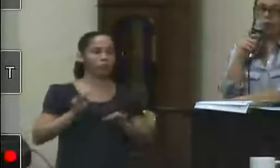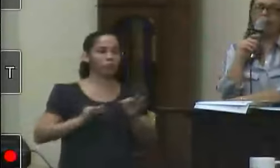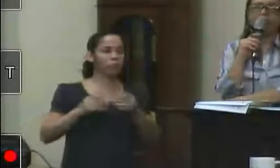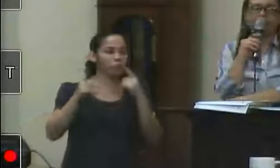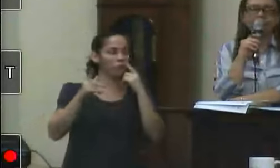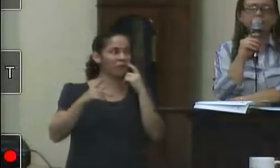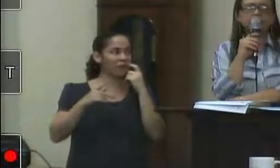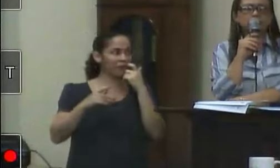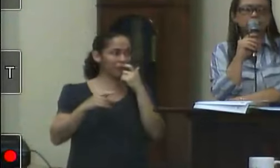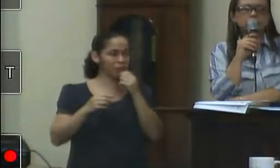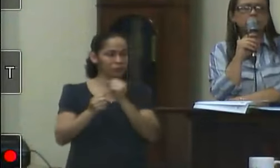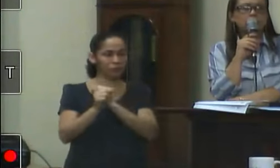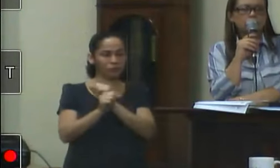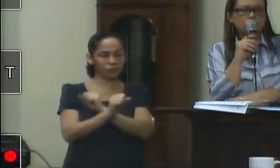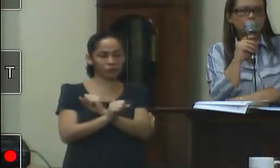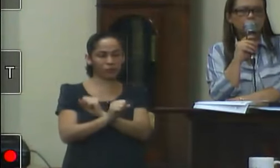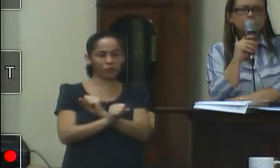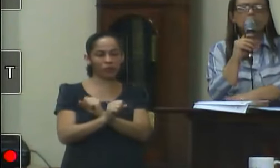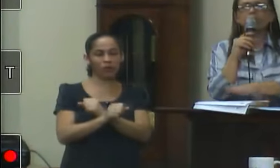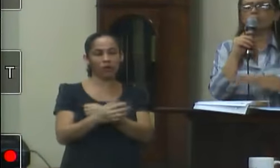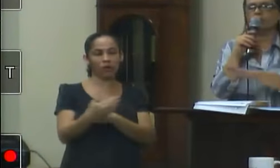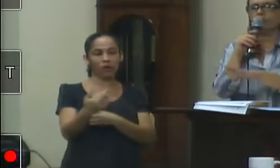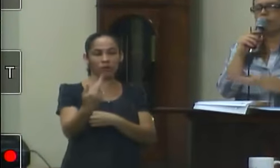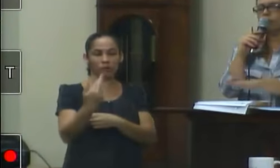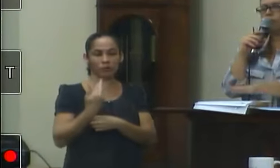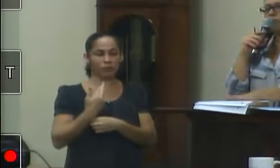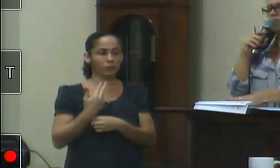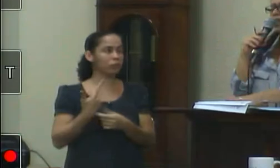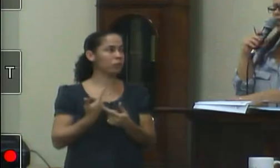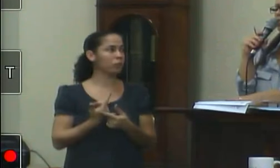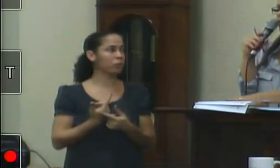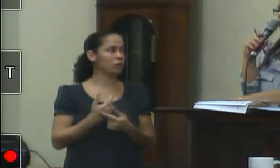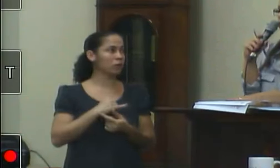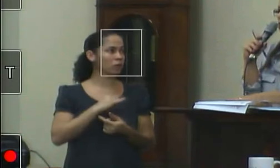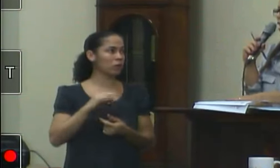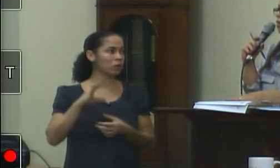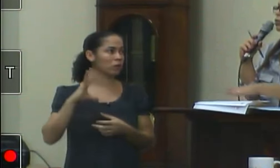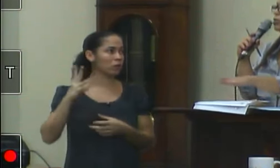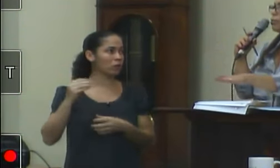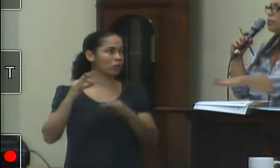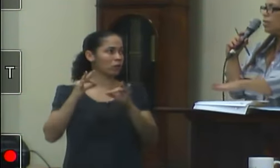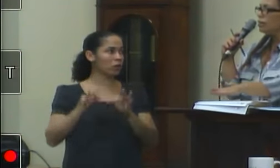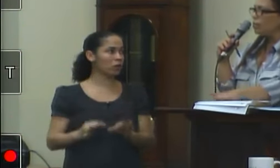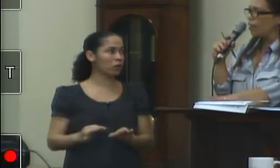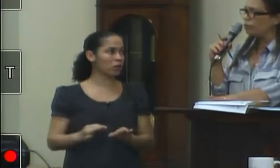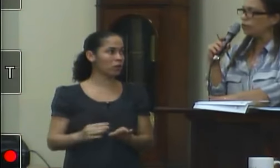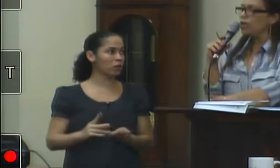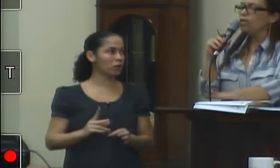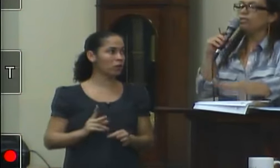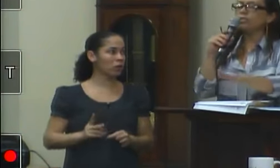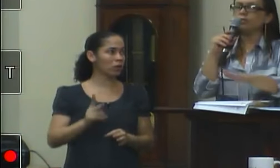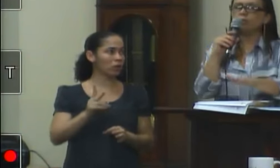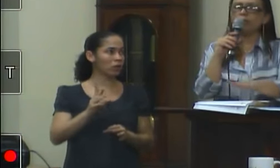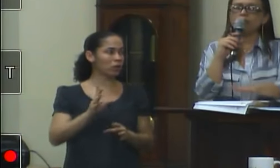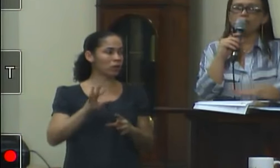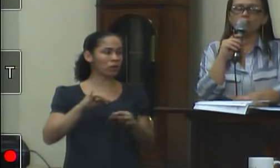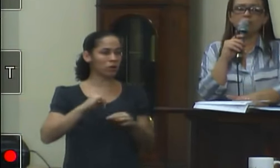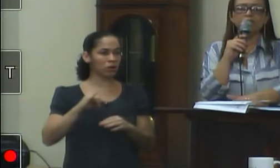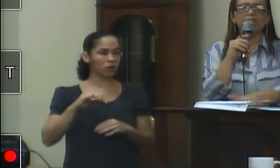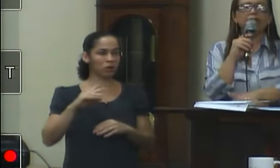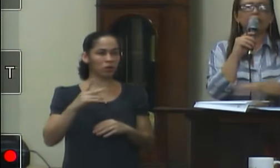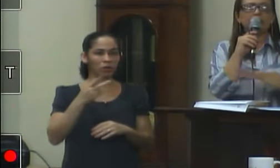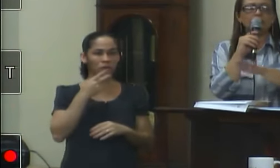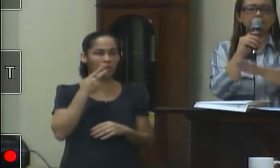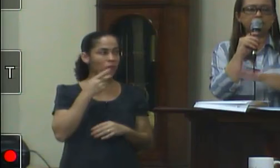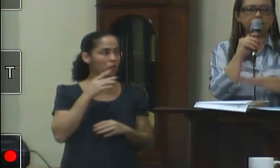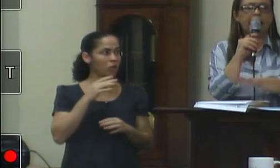vou aguardar a decisão do Tribunal de Contas. Se o Tribunal de Contas falar que está tudo certo, nós vamos dar andamento. Se o Tribunal de Contas